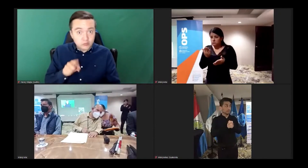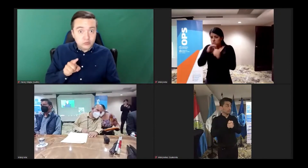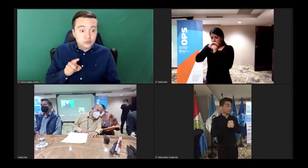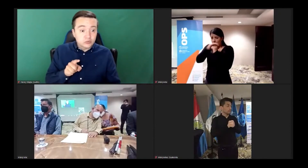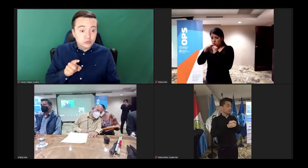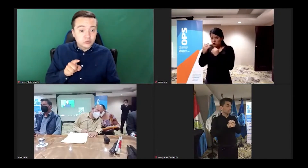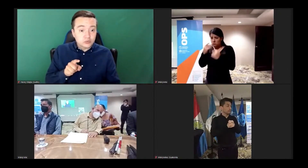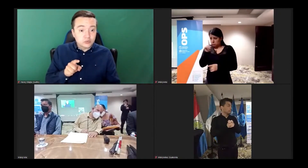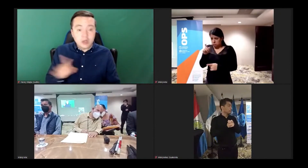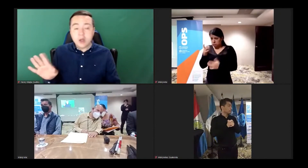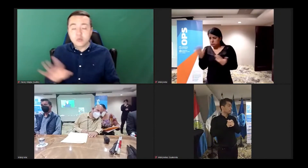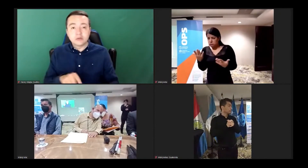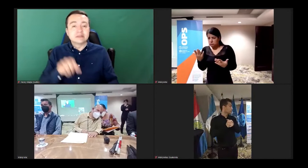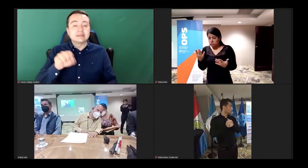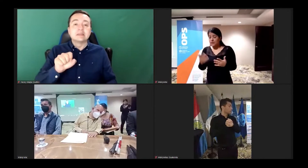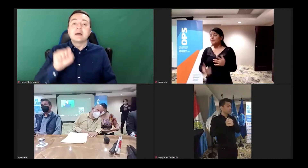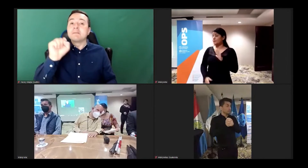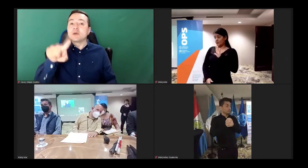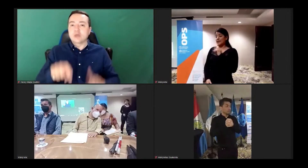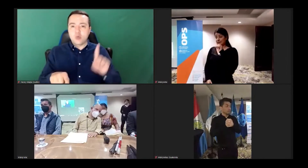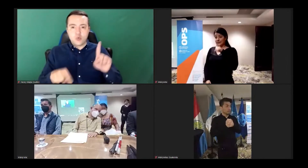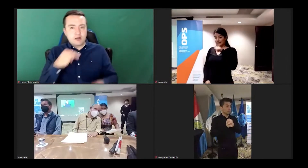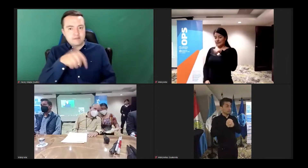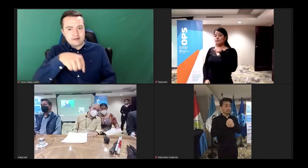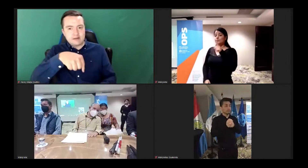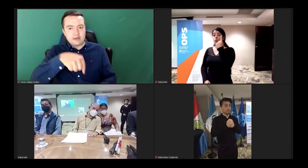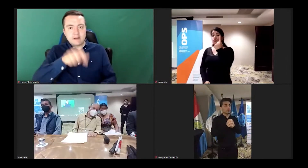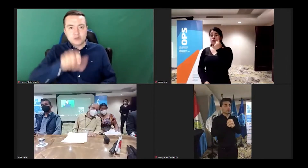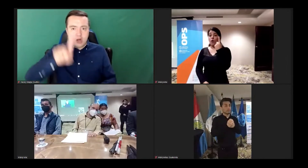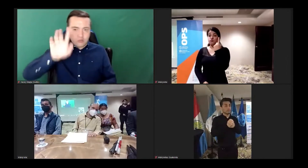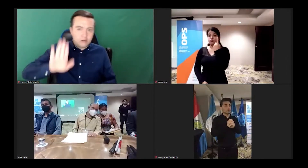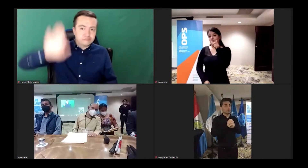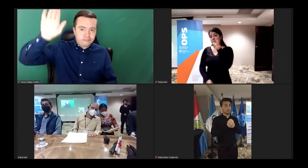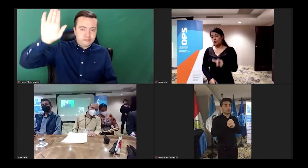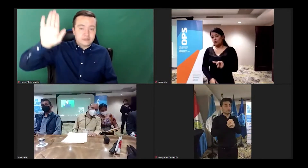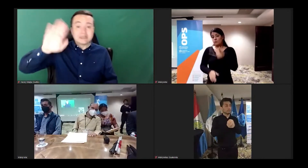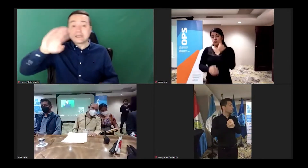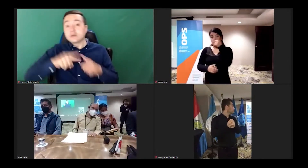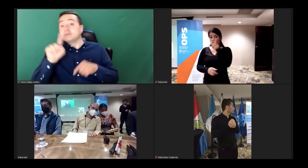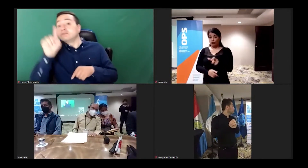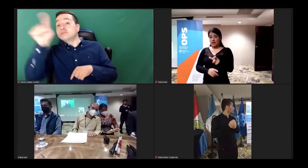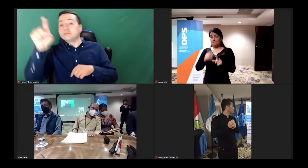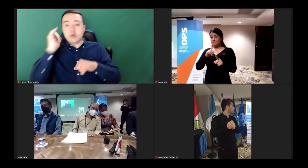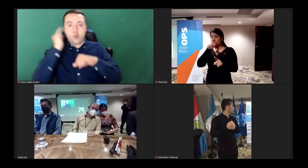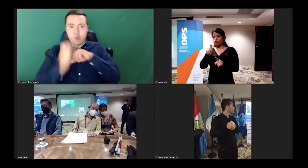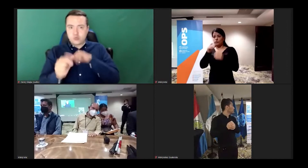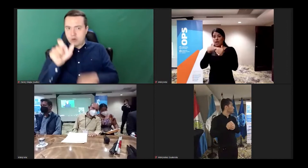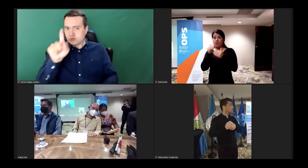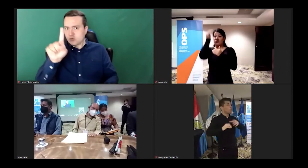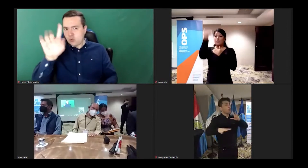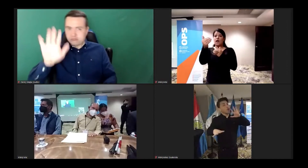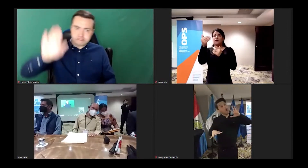Bueno, tenemos una pregunta acá adelante y luego allá en la última fila veo una mano